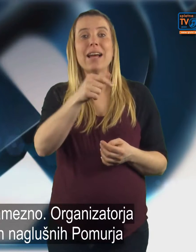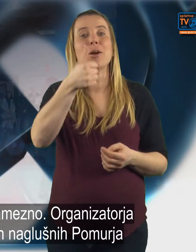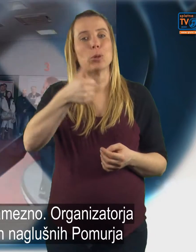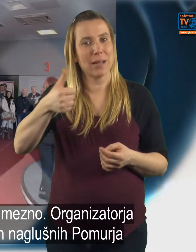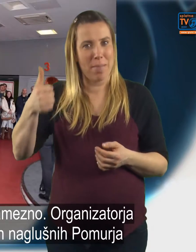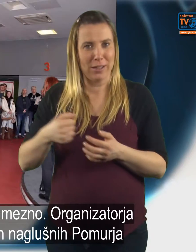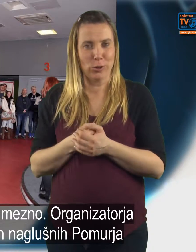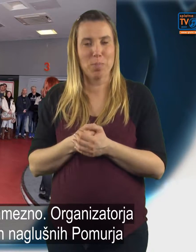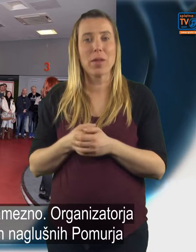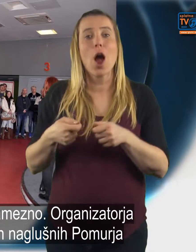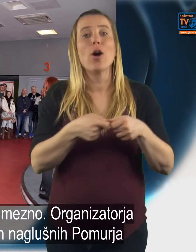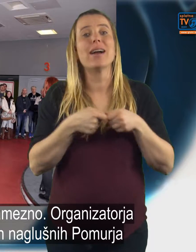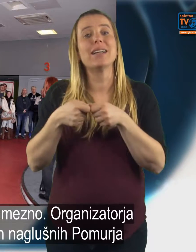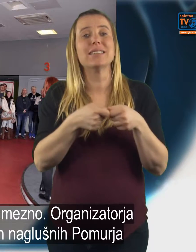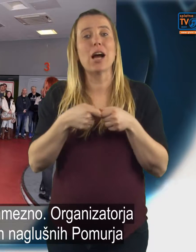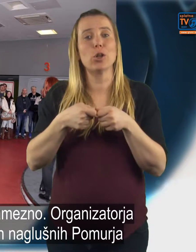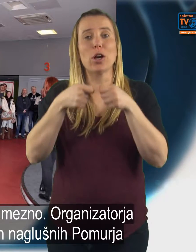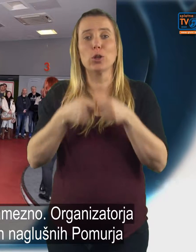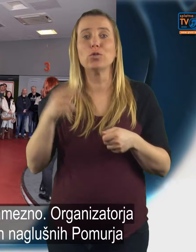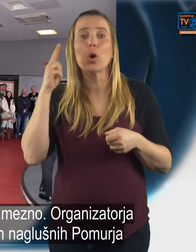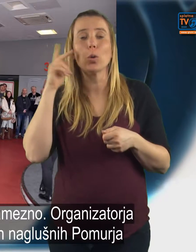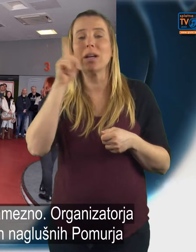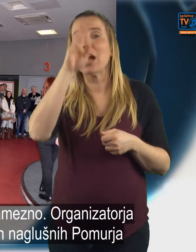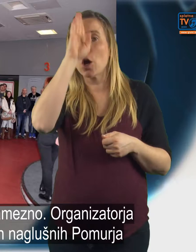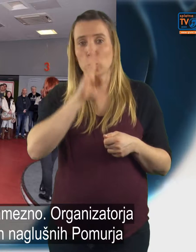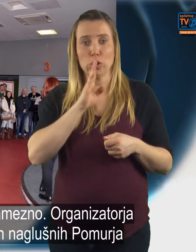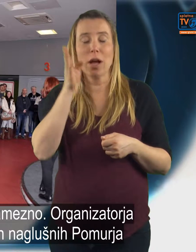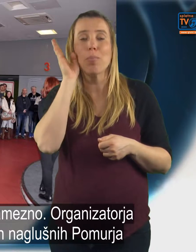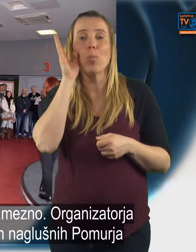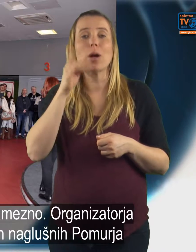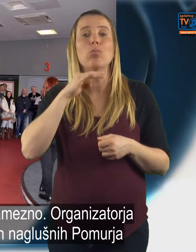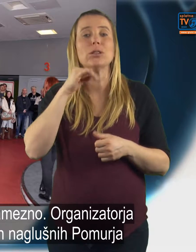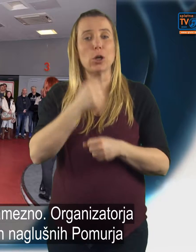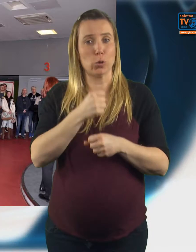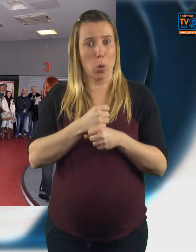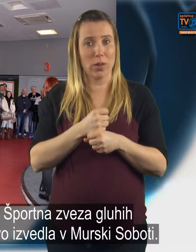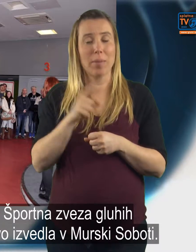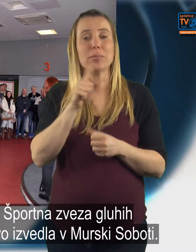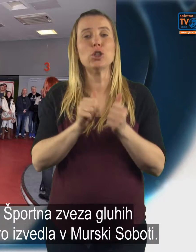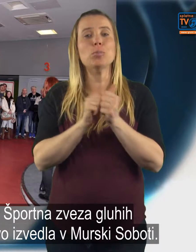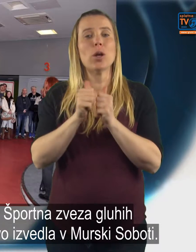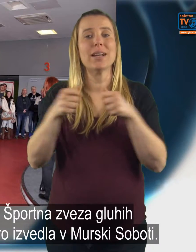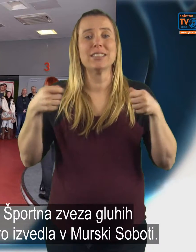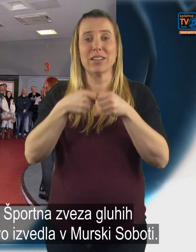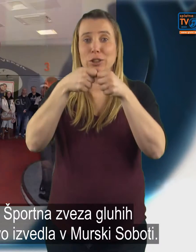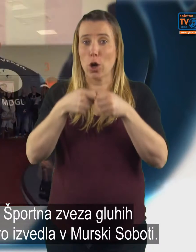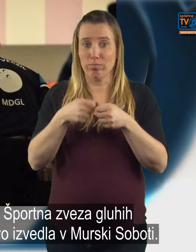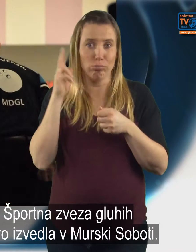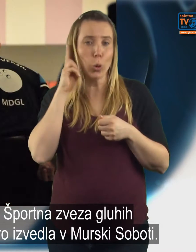in posamezno. Organizatorja, Društvo gluhih in naglušnih Pomurja Murska Sobota in Športna zveza